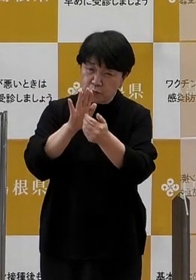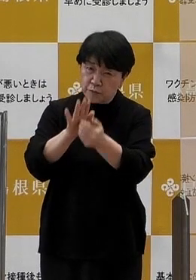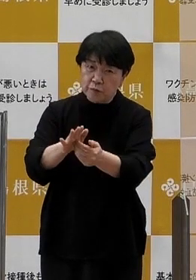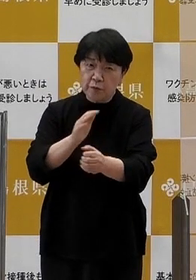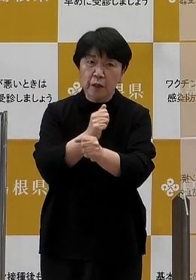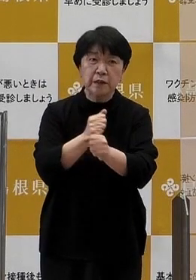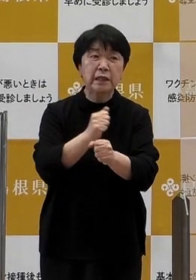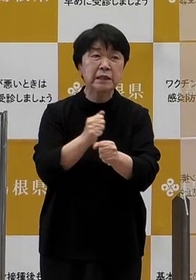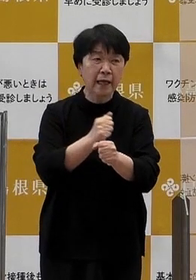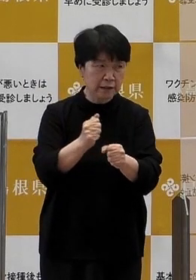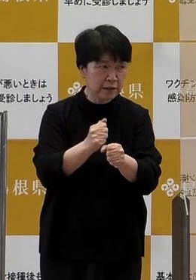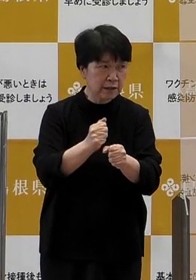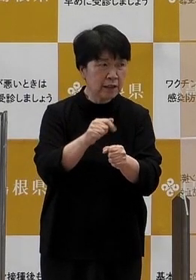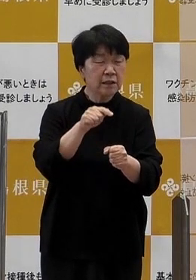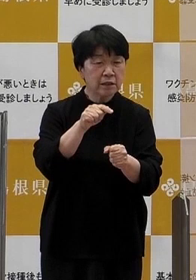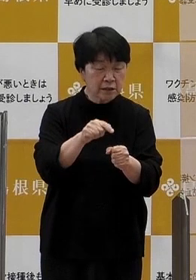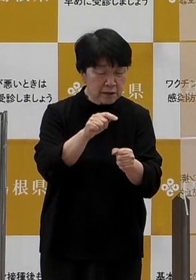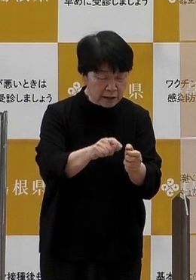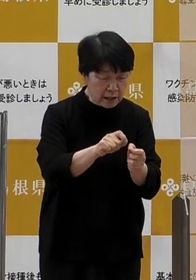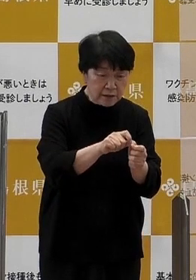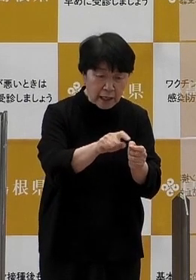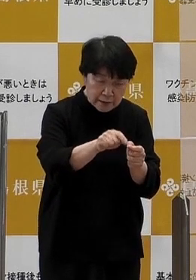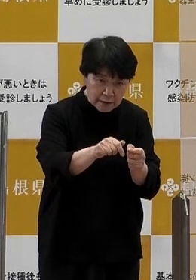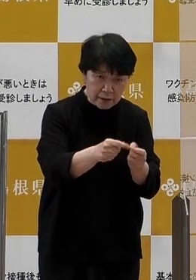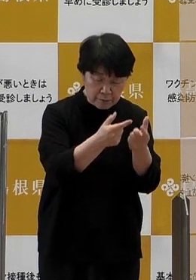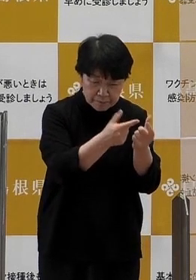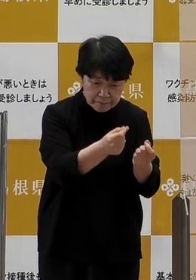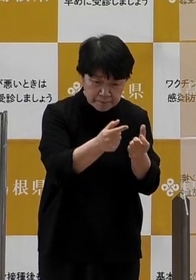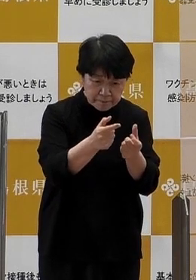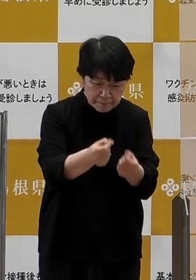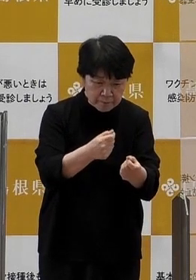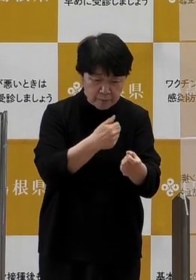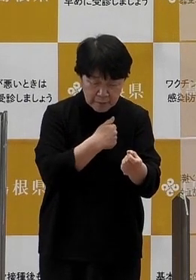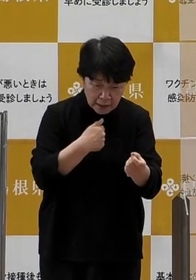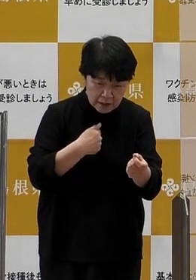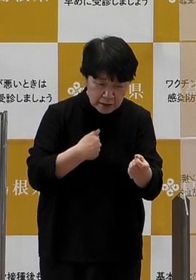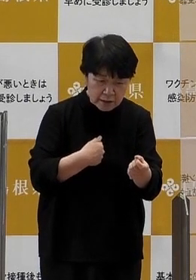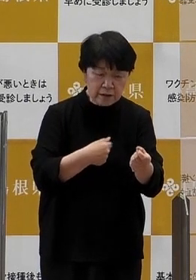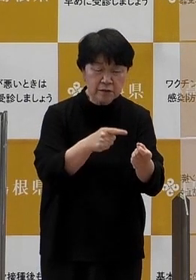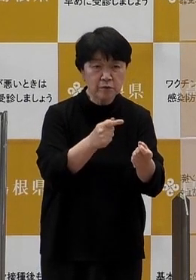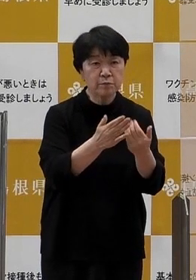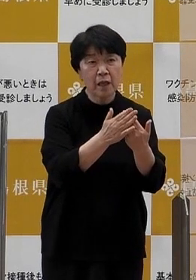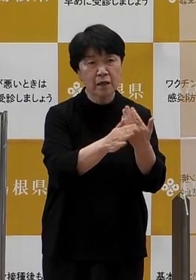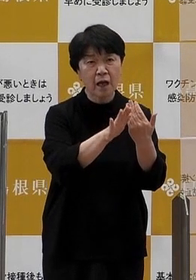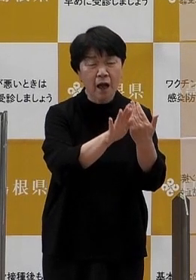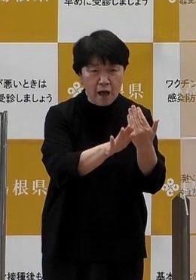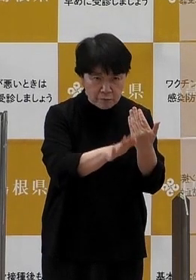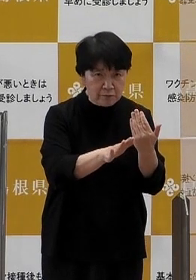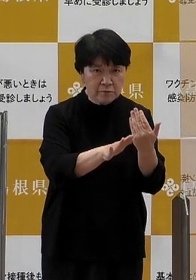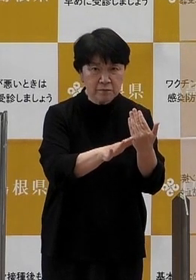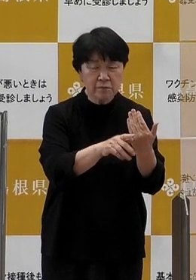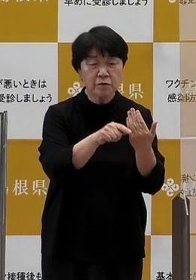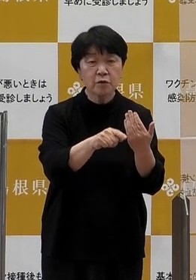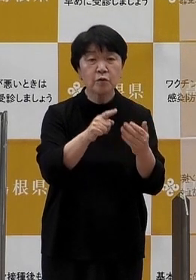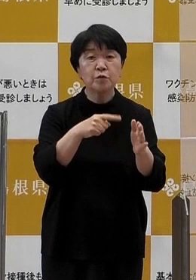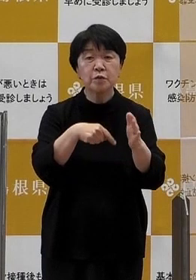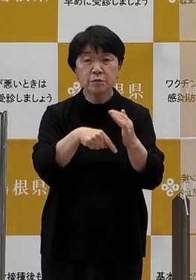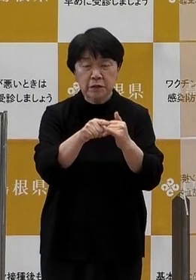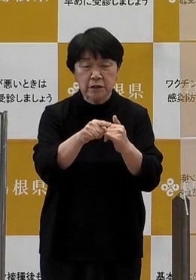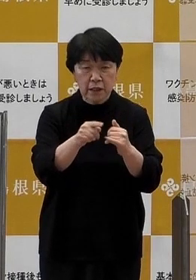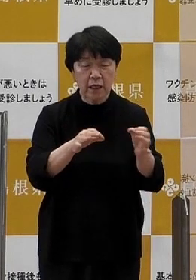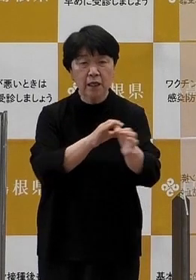感染対策上の合理性も乏しいので、止めませんし、それはそれで経済振興にもなり